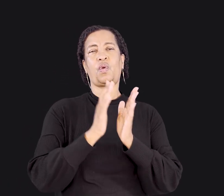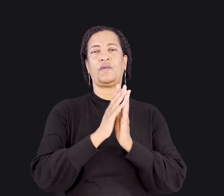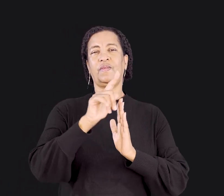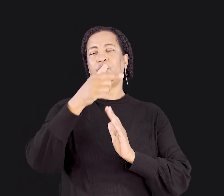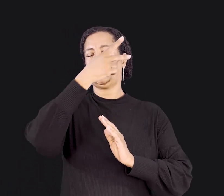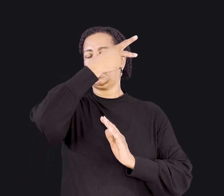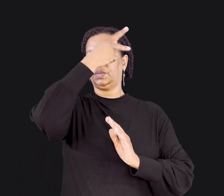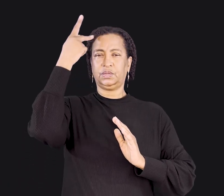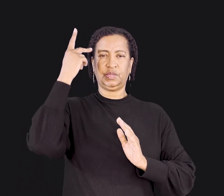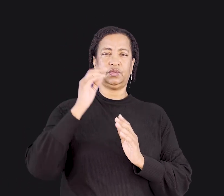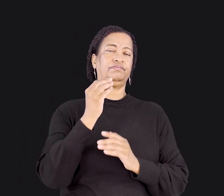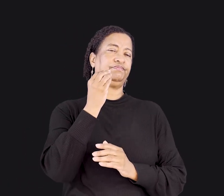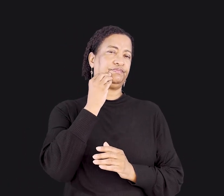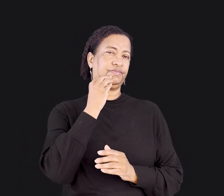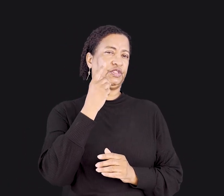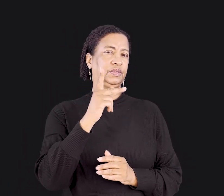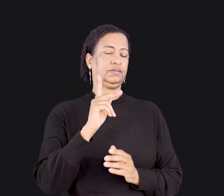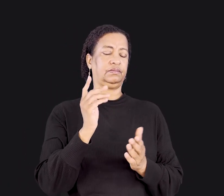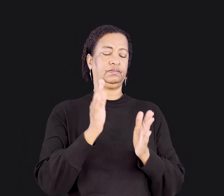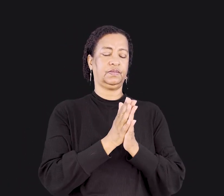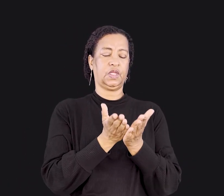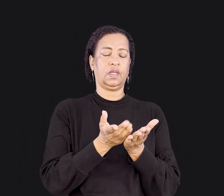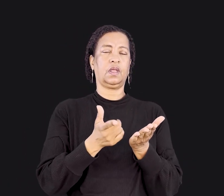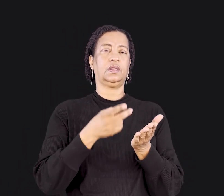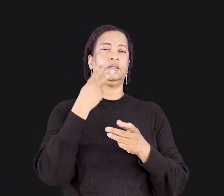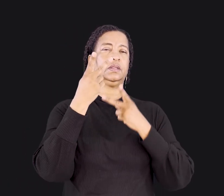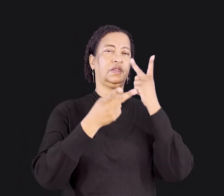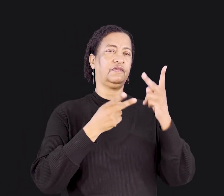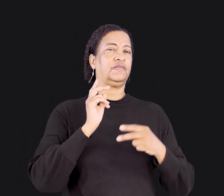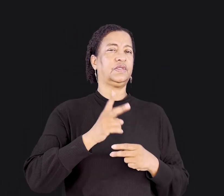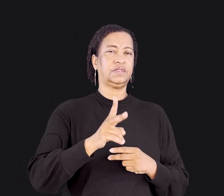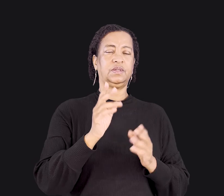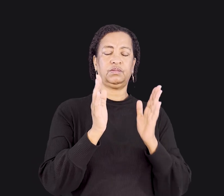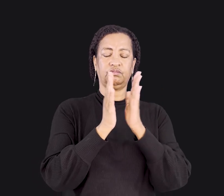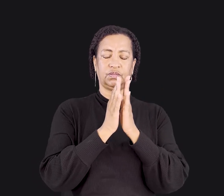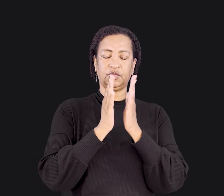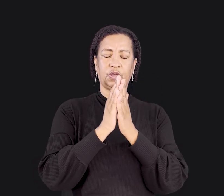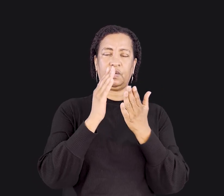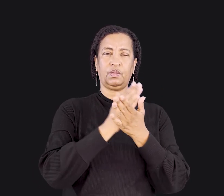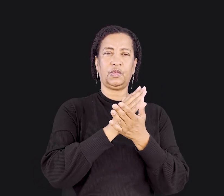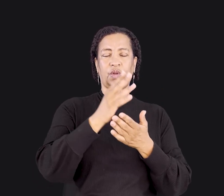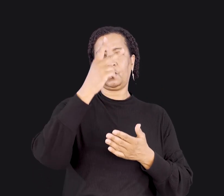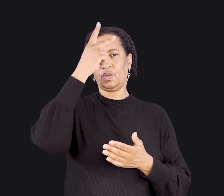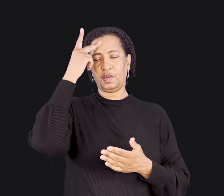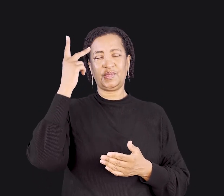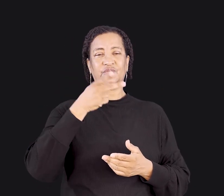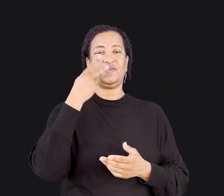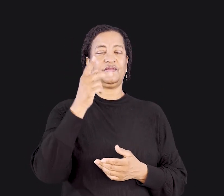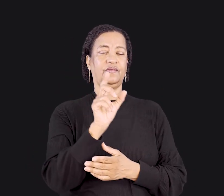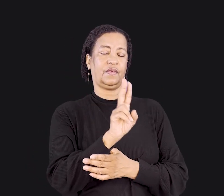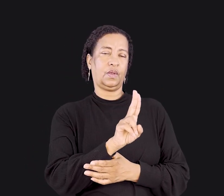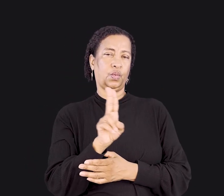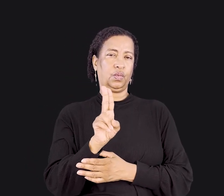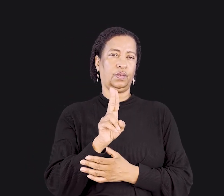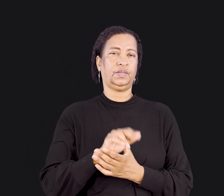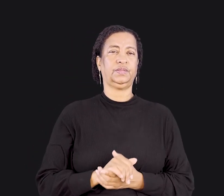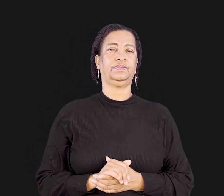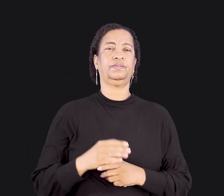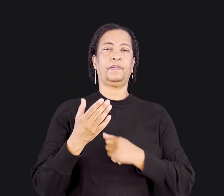pessoas. Observe que em suas cartas ele sempre diz que está orando por tal pessoa e aí cita o nome dela. Baseados em